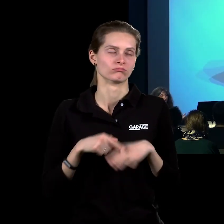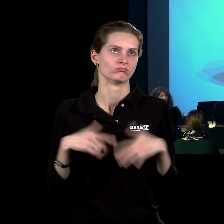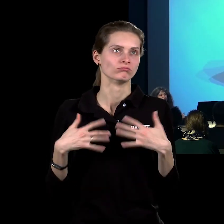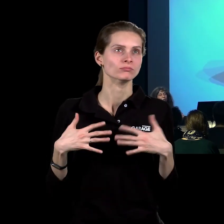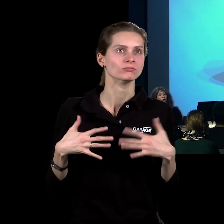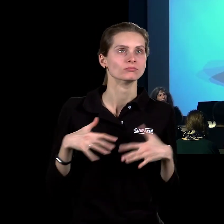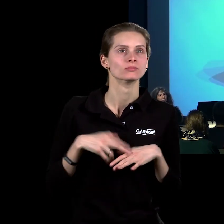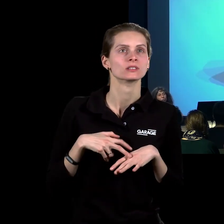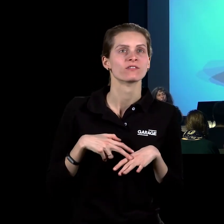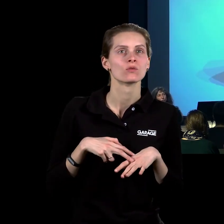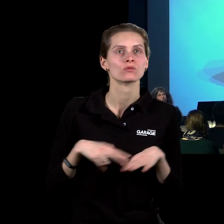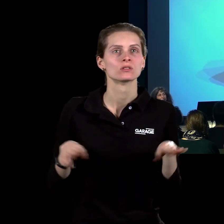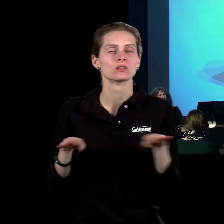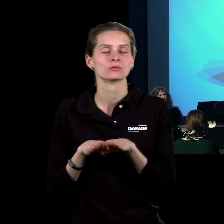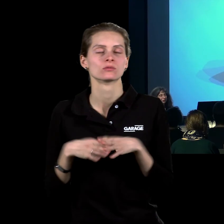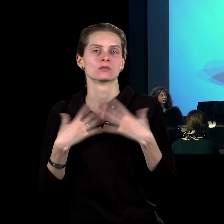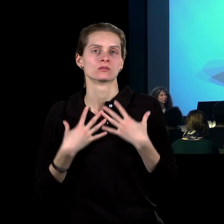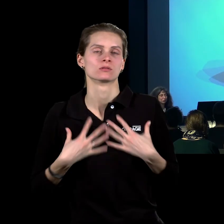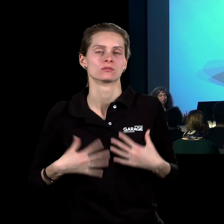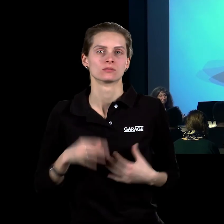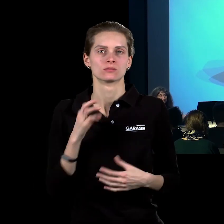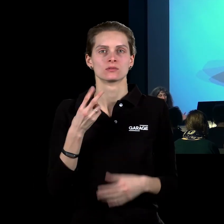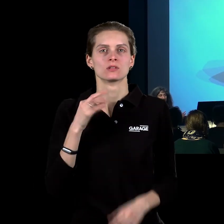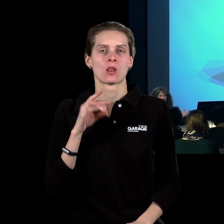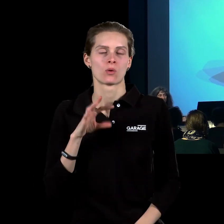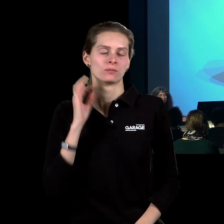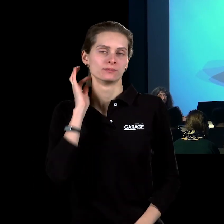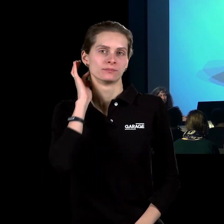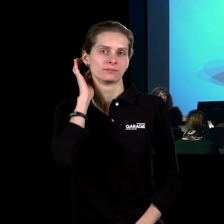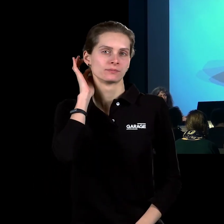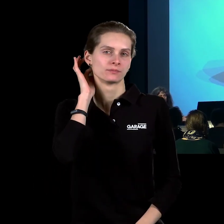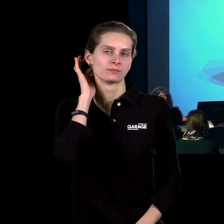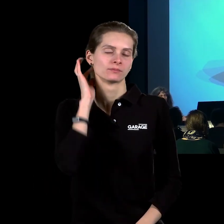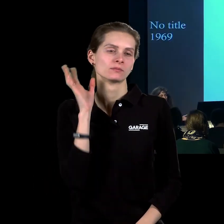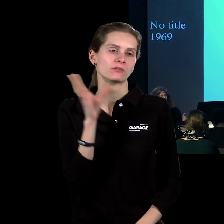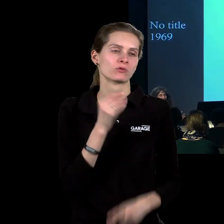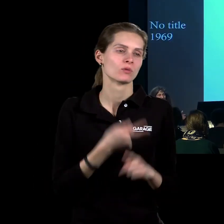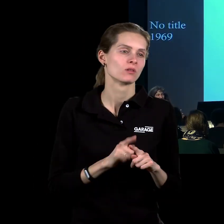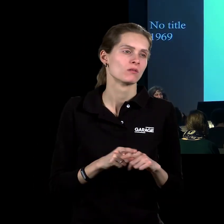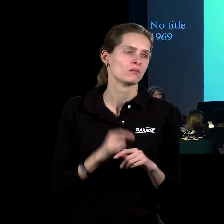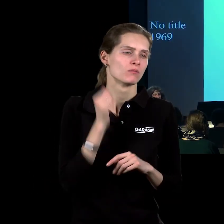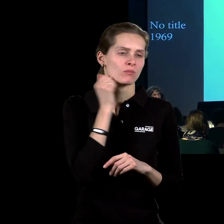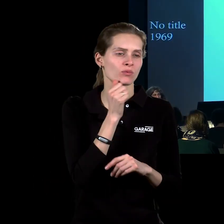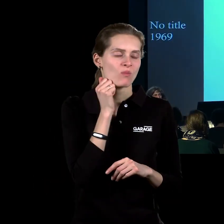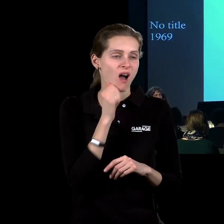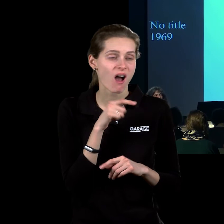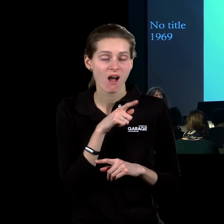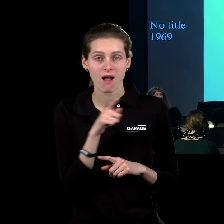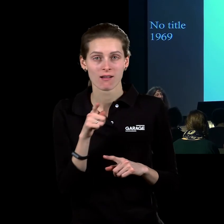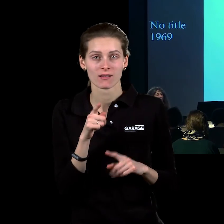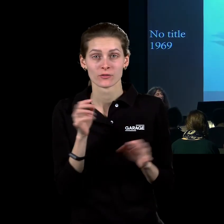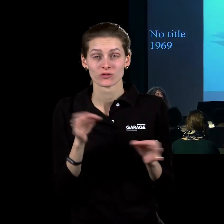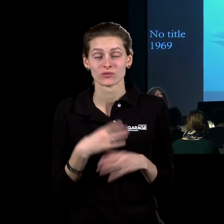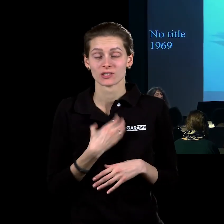ощущение соотнесенности с плотью, да, и с такими, как бы, почему-то все бумага, да, это вообще здесь сделано не из